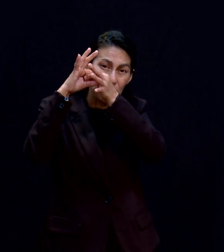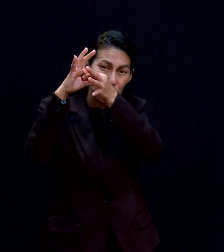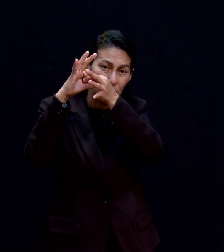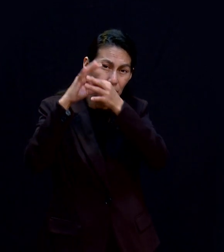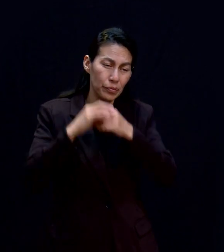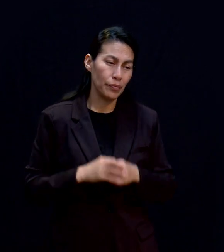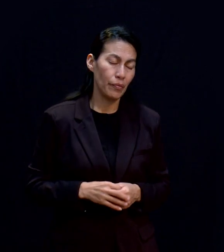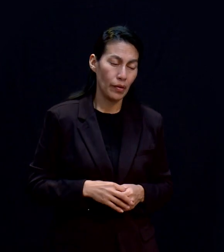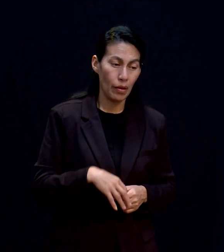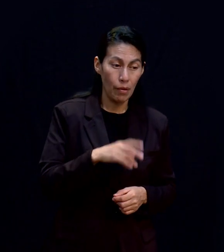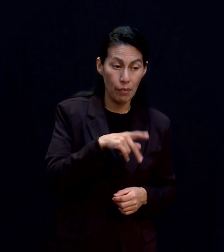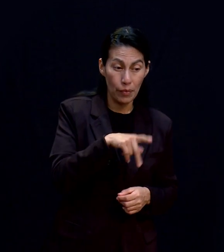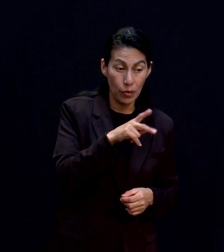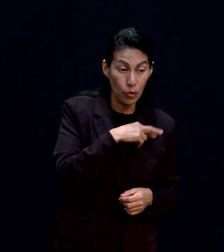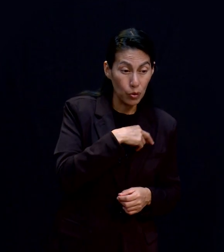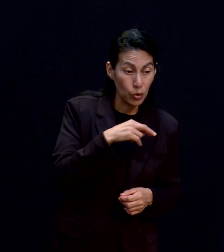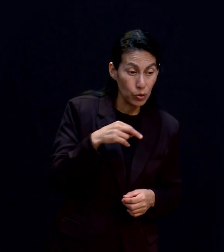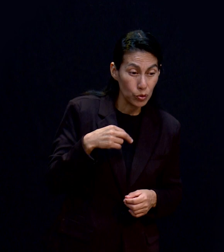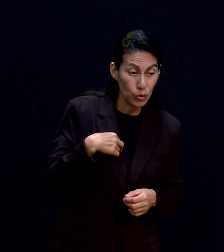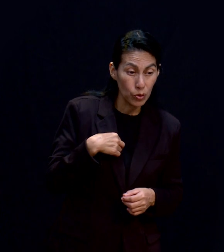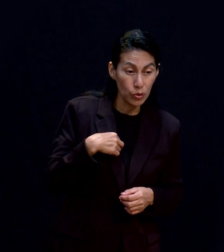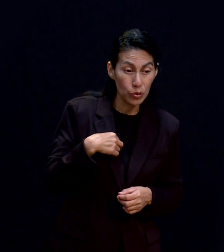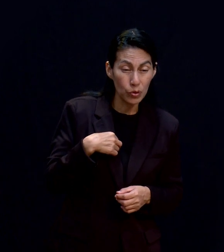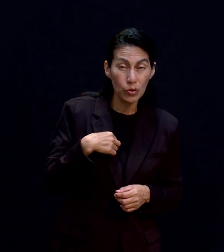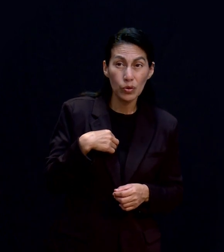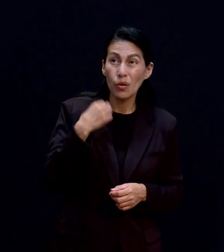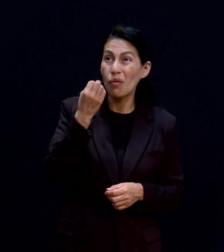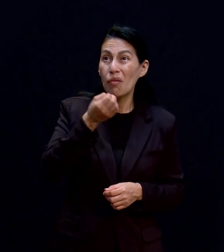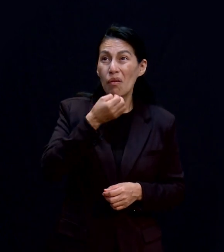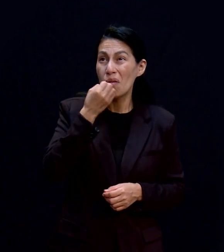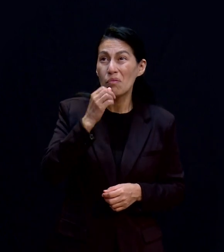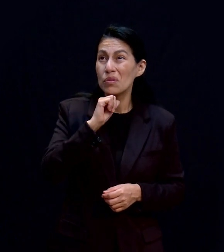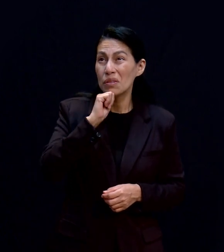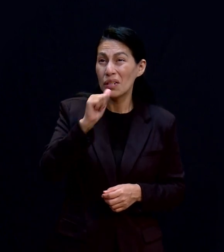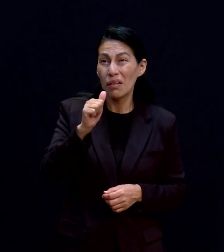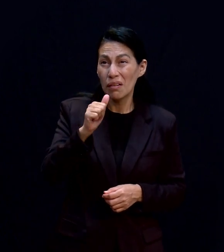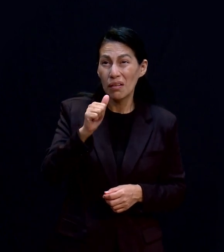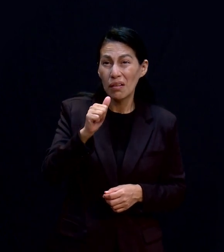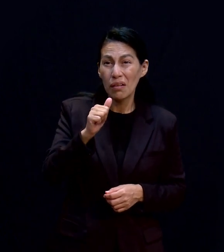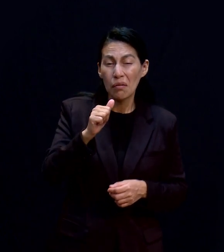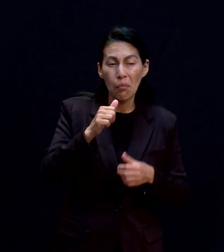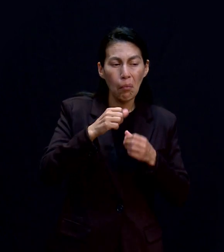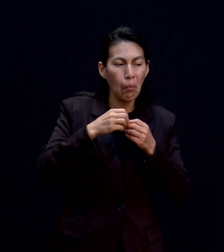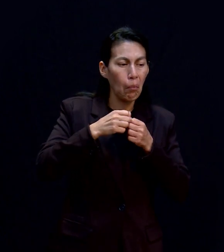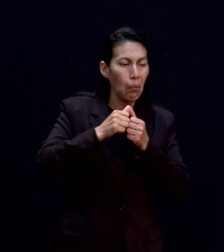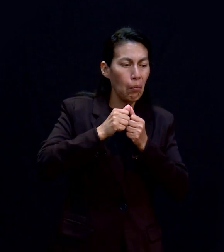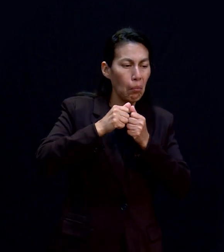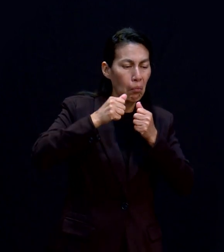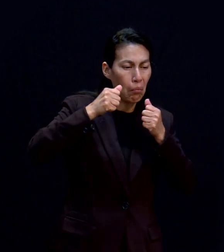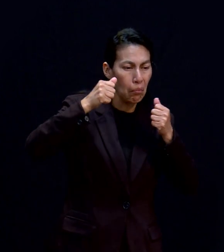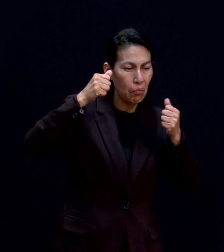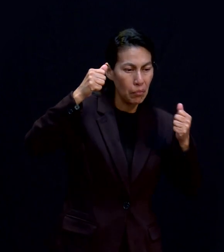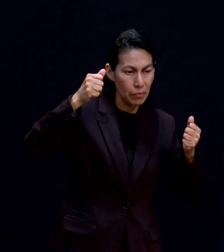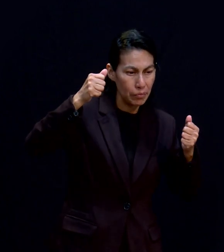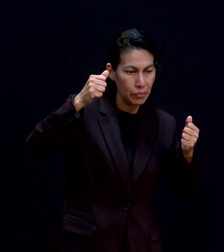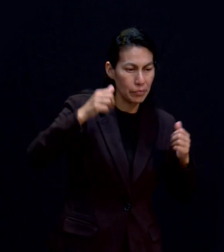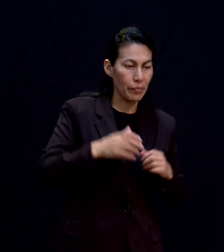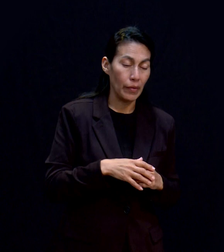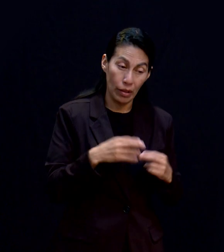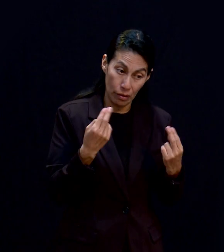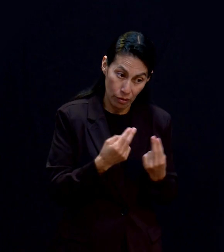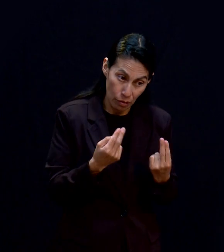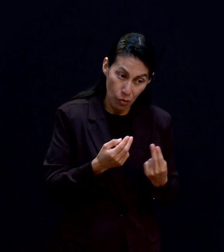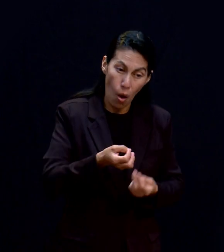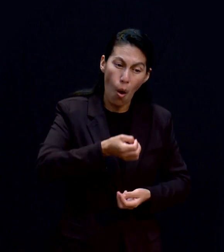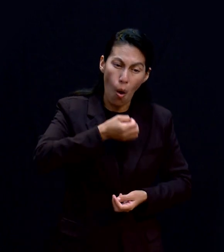tendríamos esa experiencia de conversión si no es a través de la invocación de su precioso nombre y santo